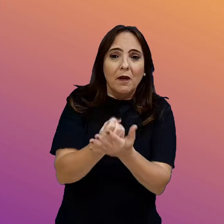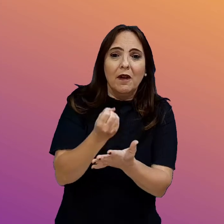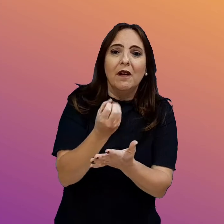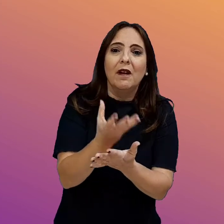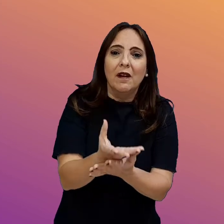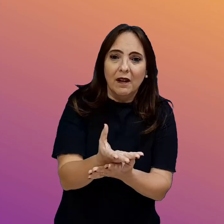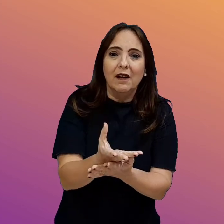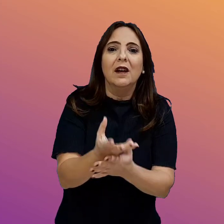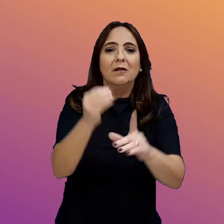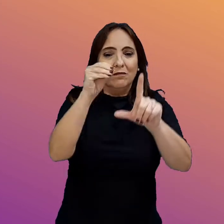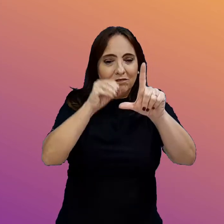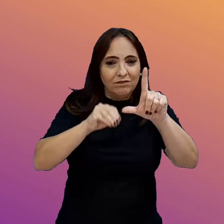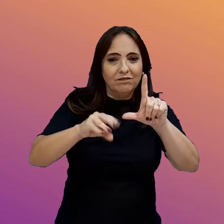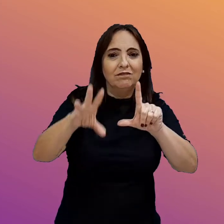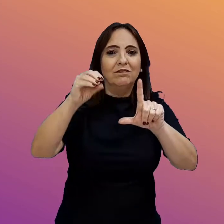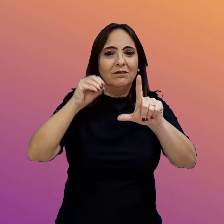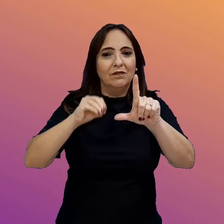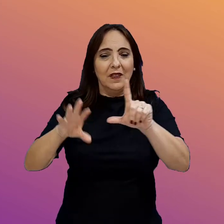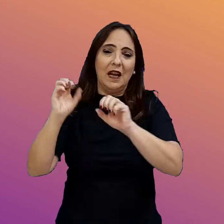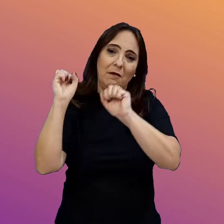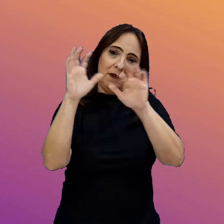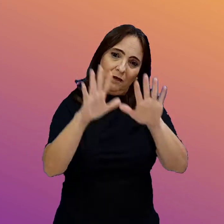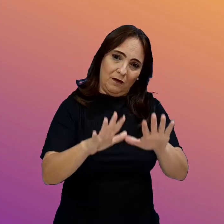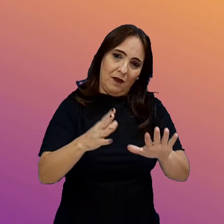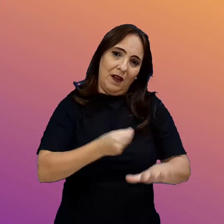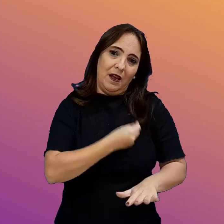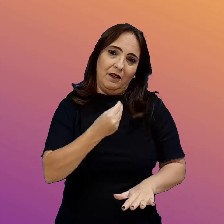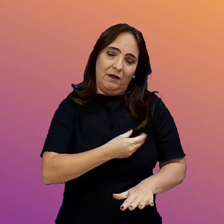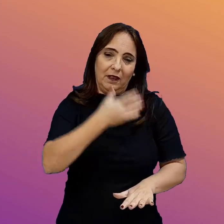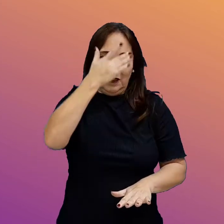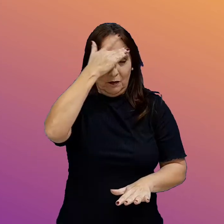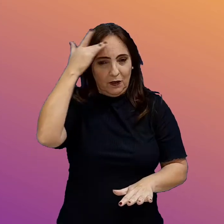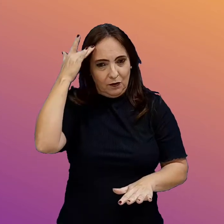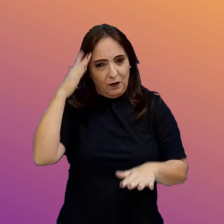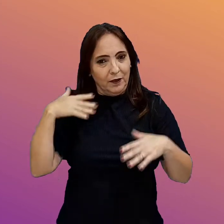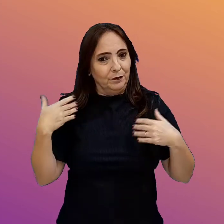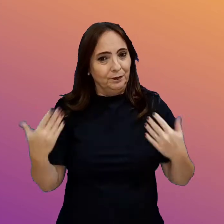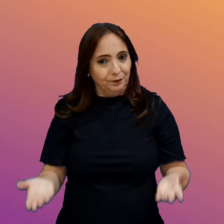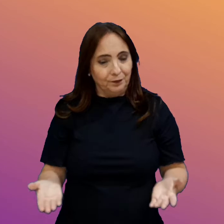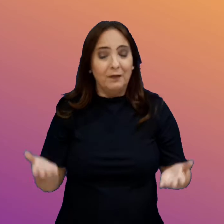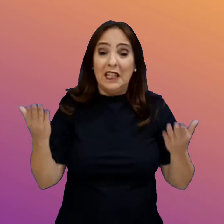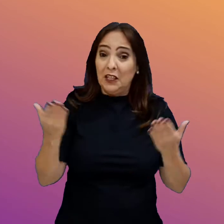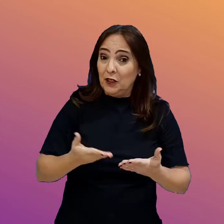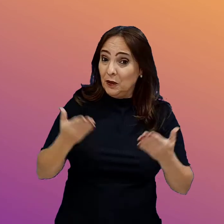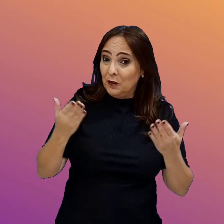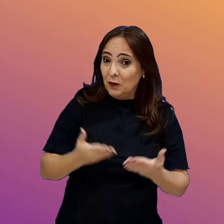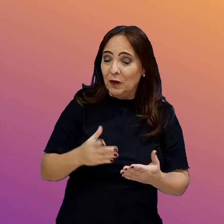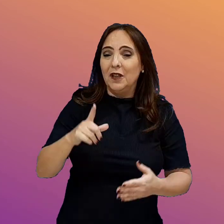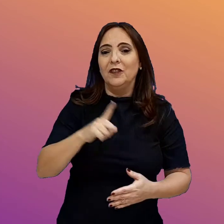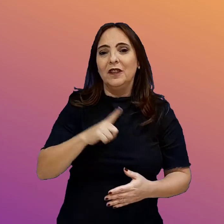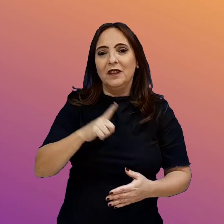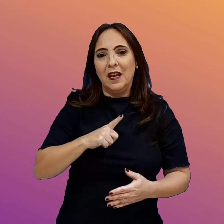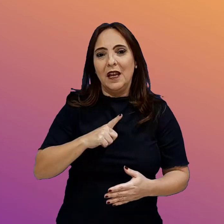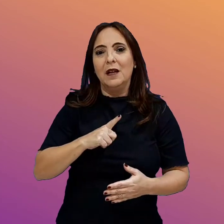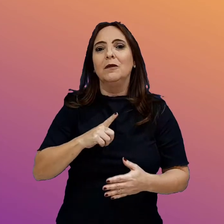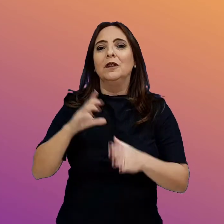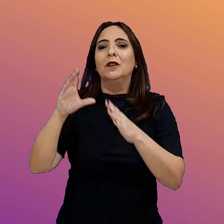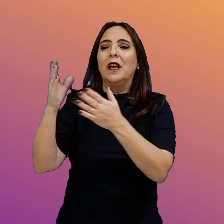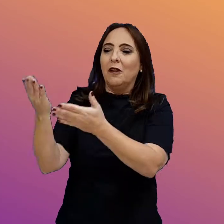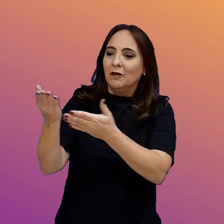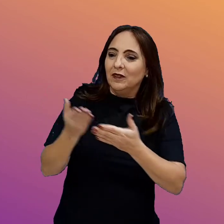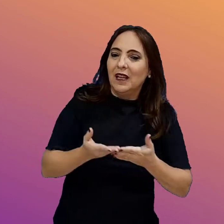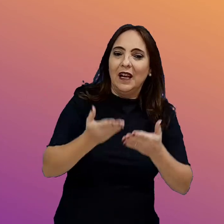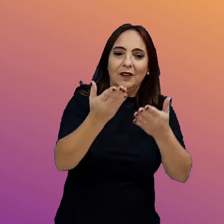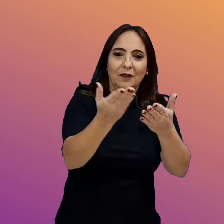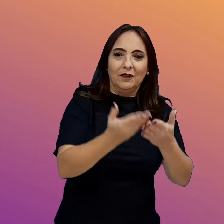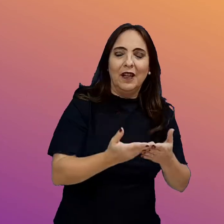também abençoa a vida de outra pessoa compartilhando. E nesse dia temos aqui os nossos convidados especiais, como